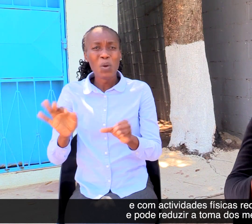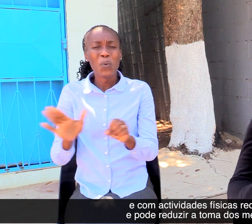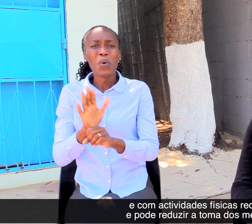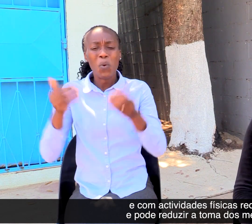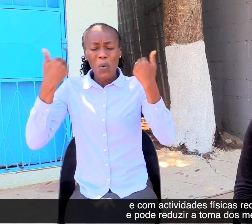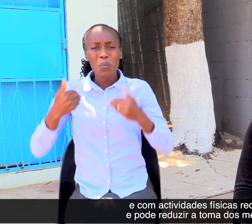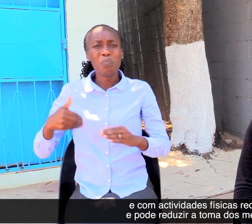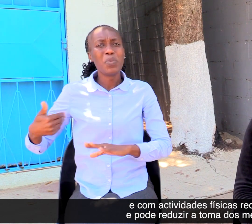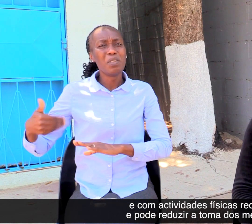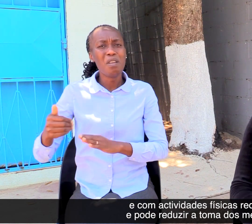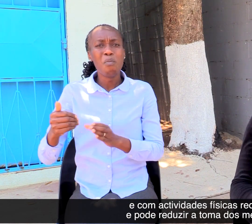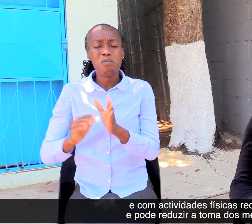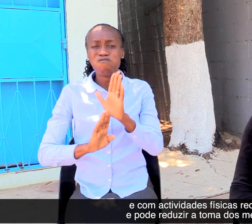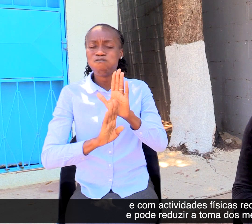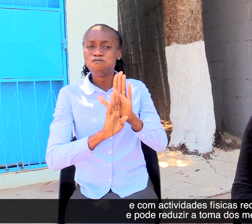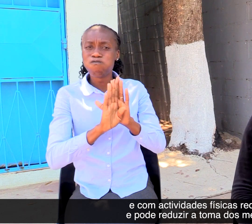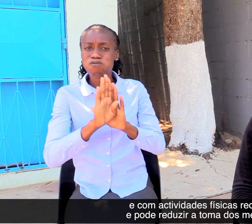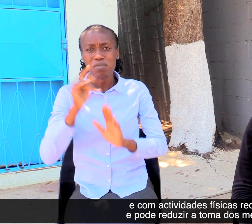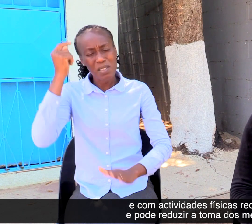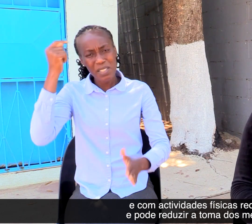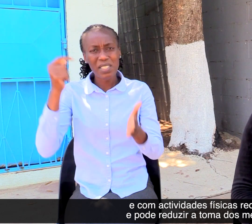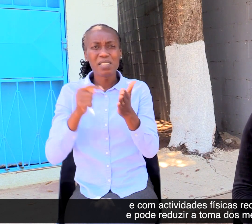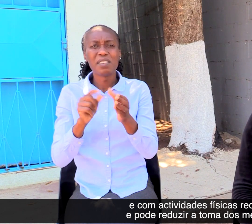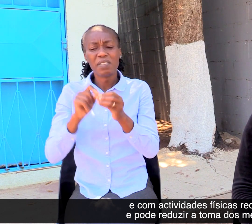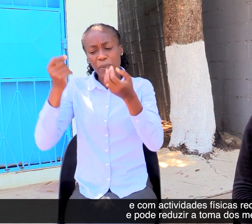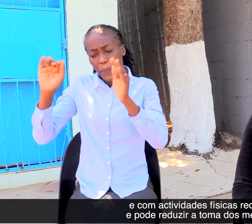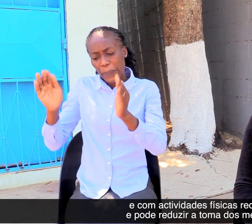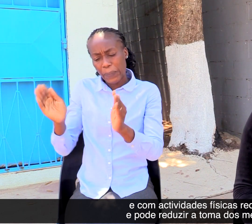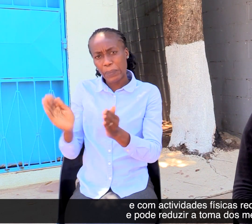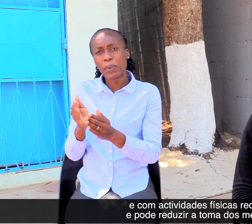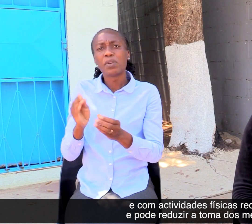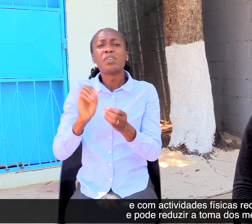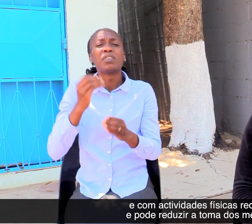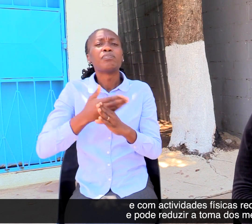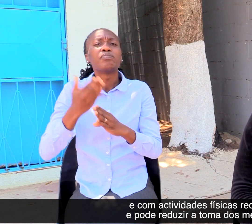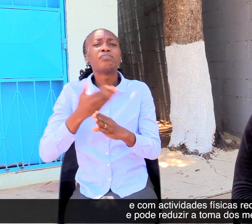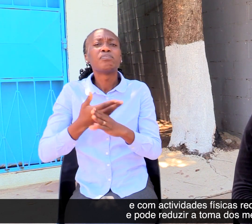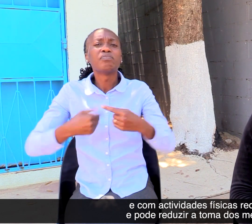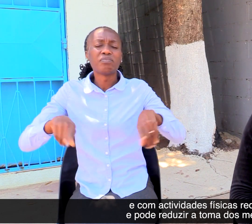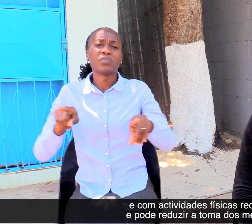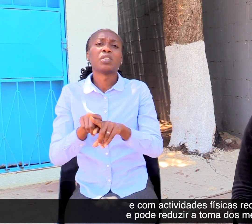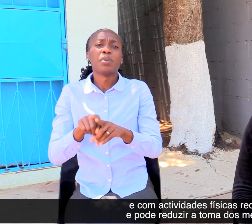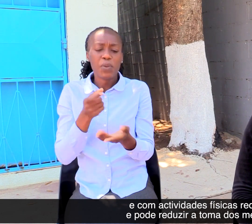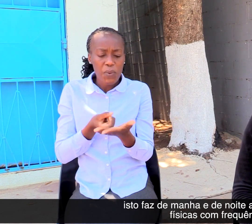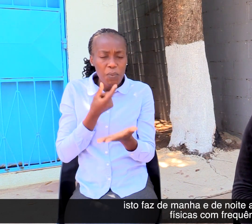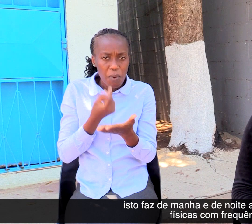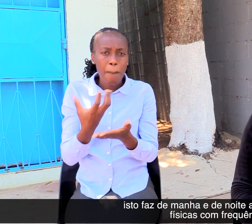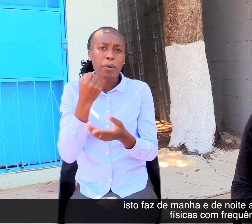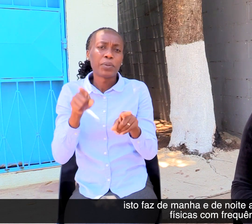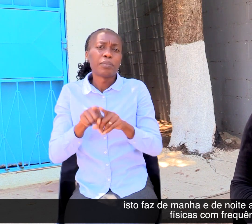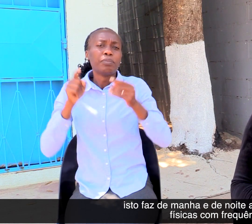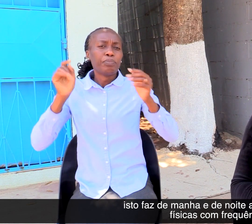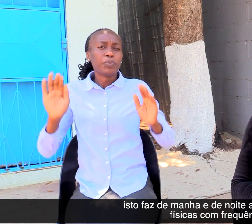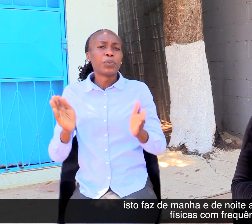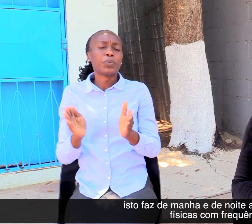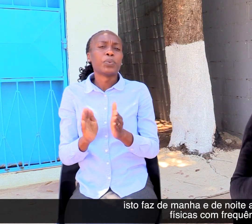física, acaba reduzindo aquilo que são os níveis de açúcar, mas também pode reduzir a própria toma dos medicamentos.